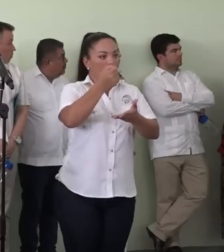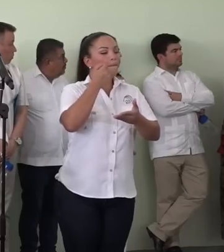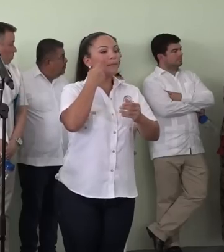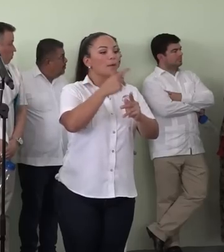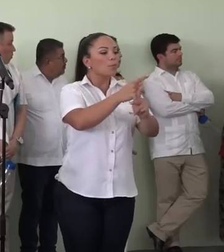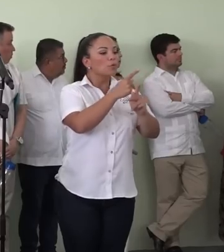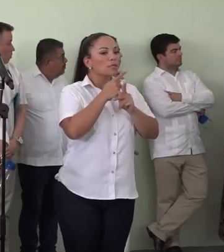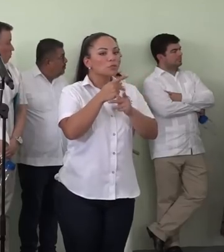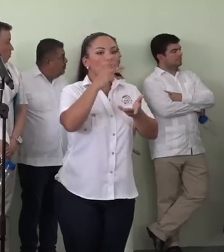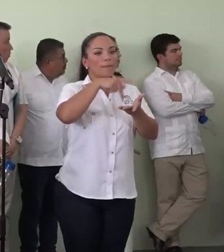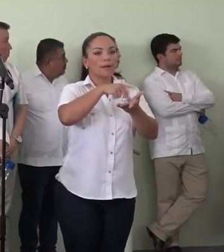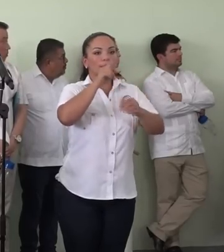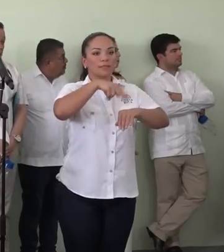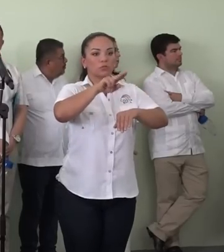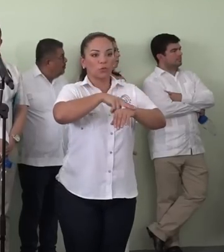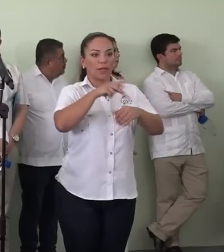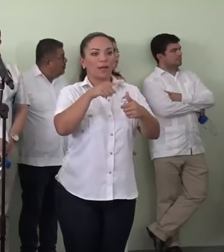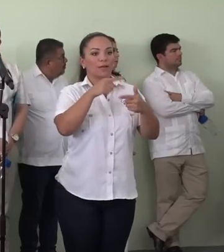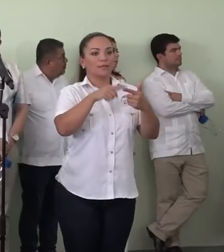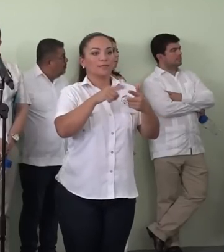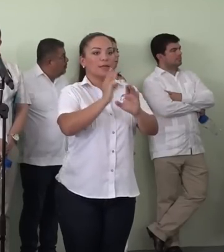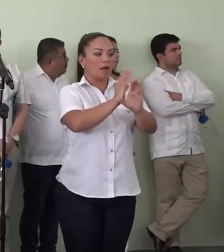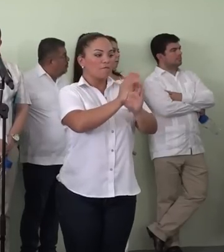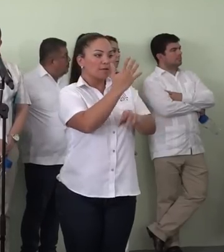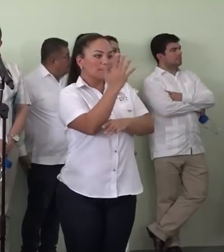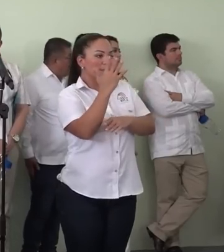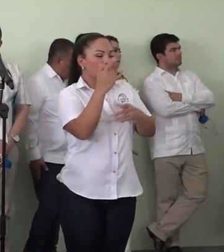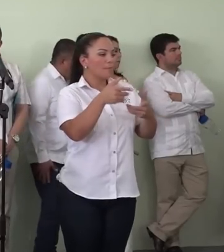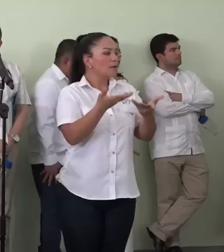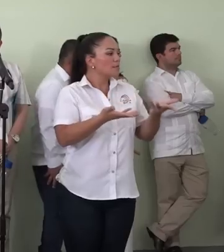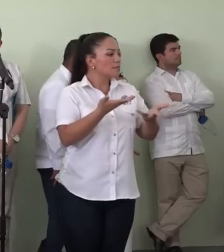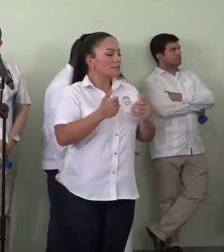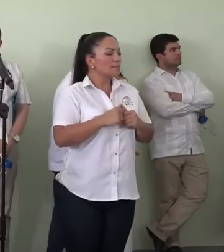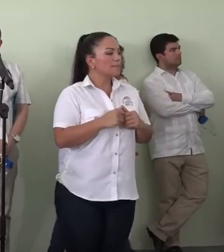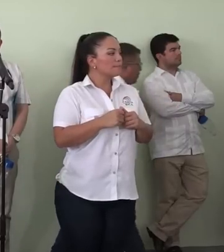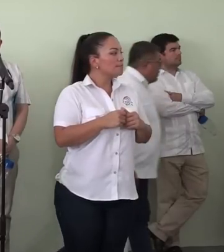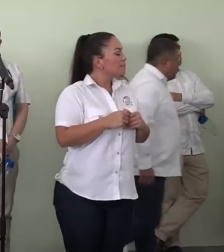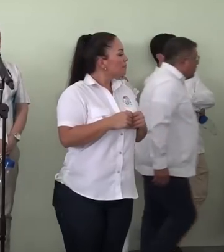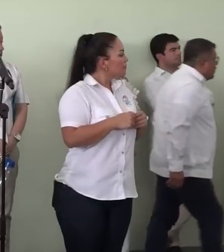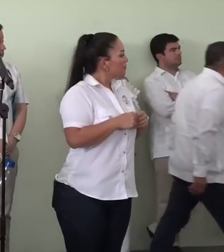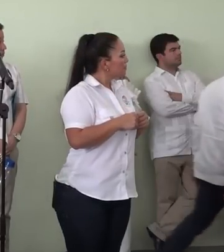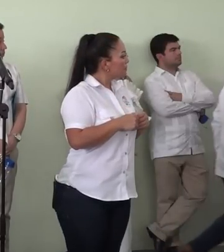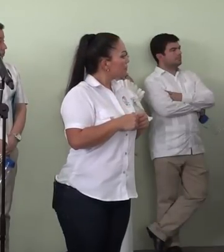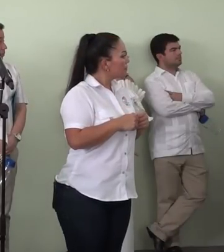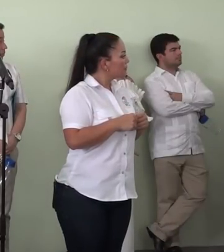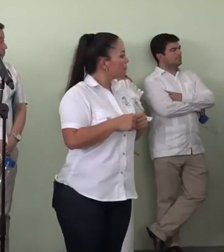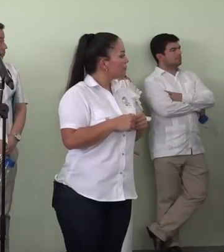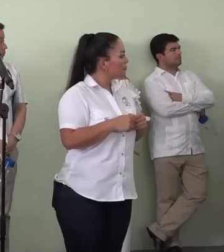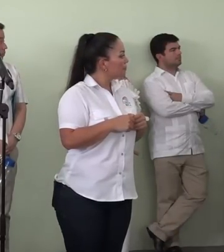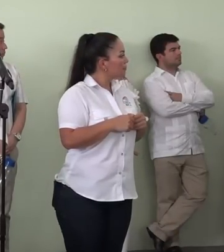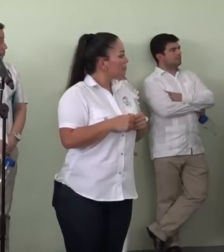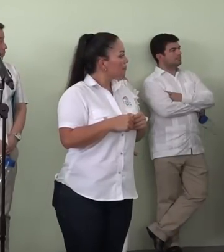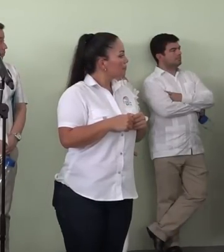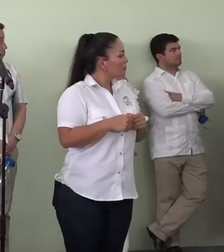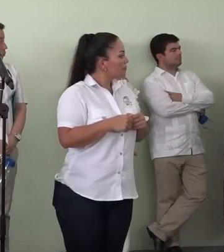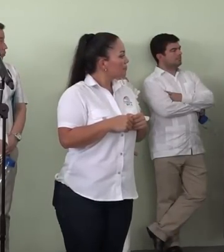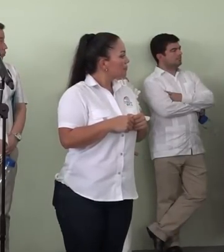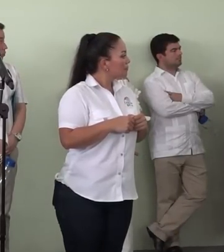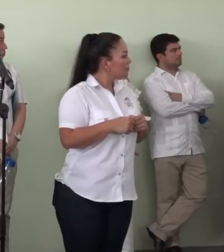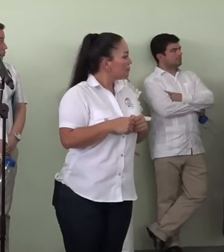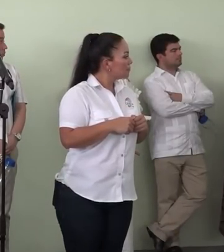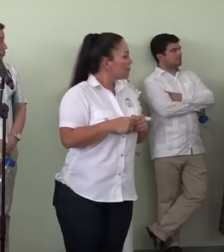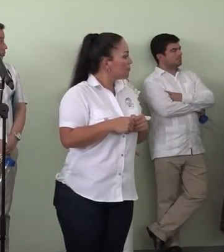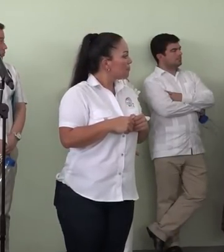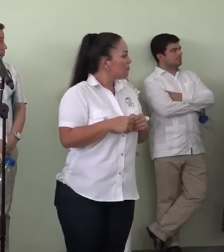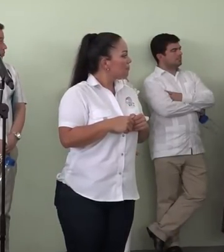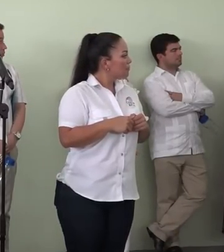parques nacionales, de las reservas, que más adelante se puedan adueñar de